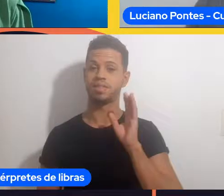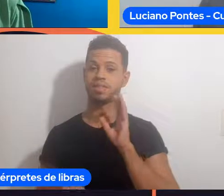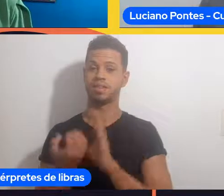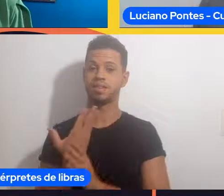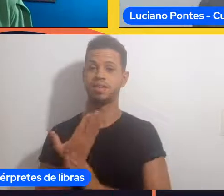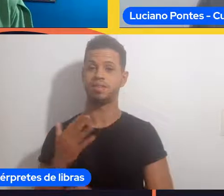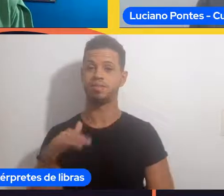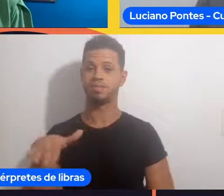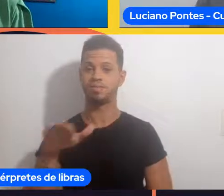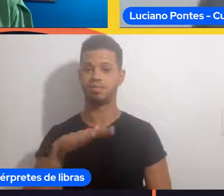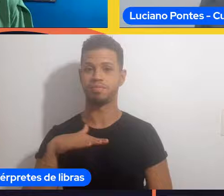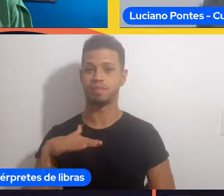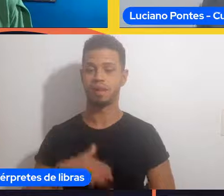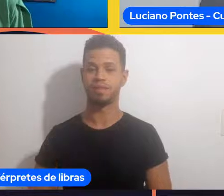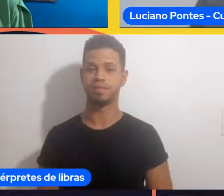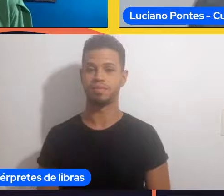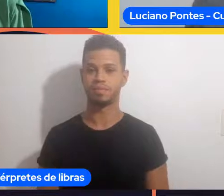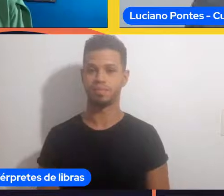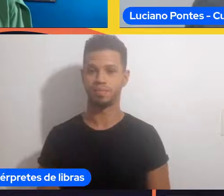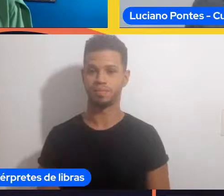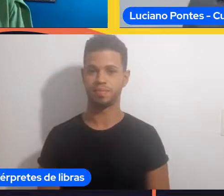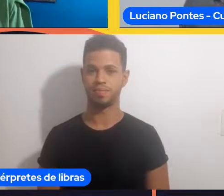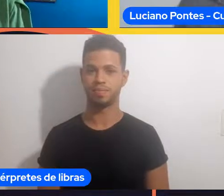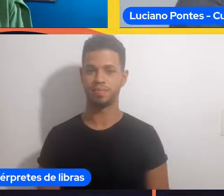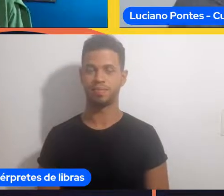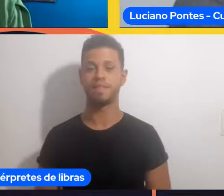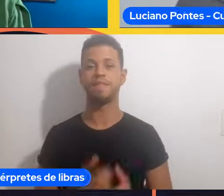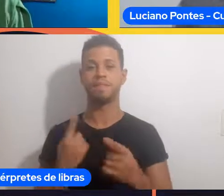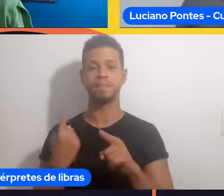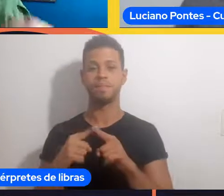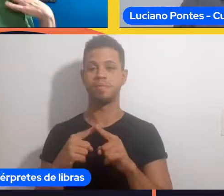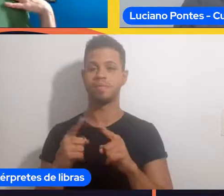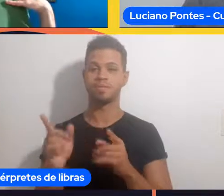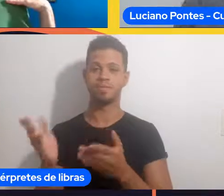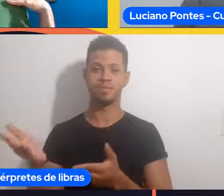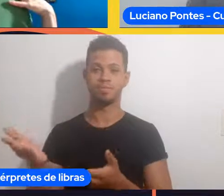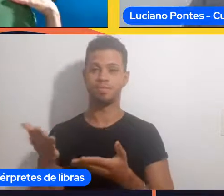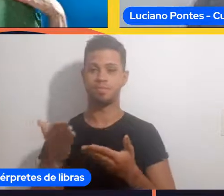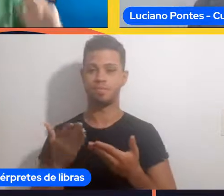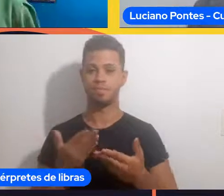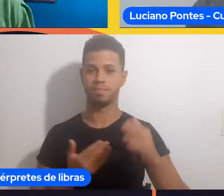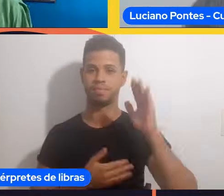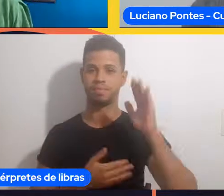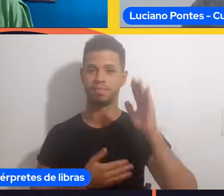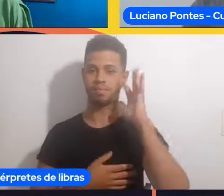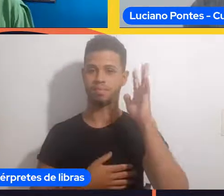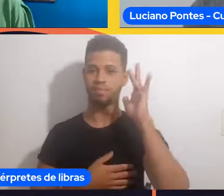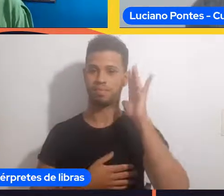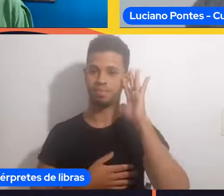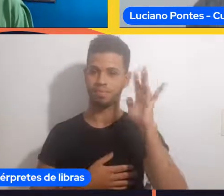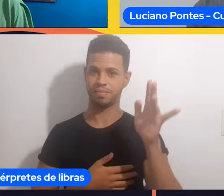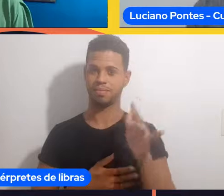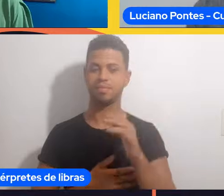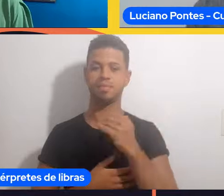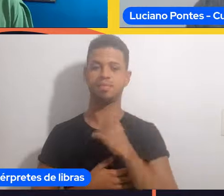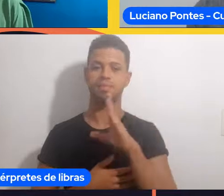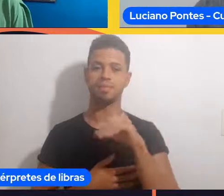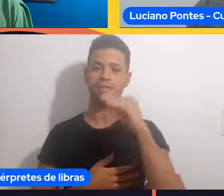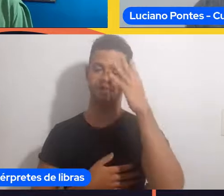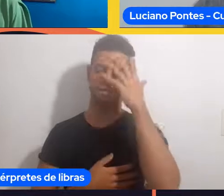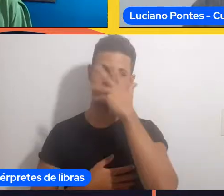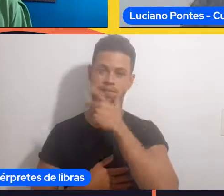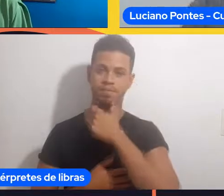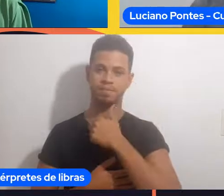não perder esse pensamento, porque você me convida sempre para pensar esse adulto-criança. Isso é tão bonito, né?